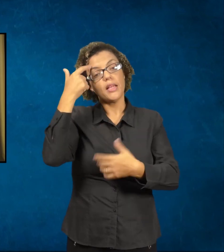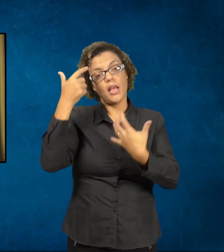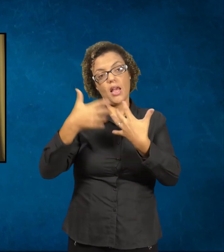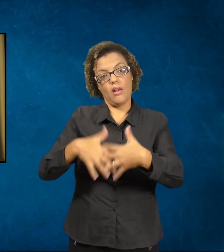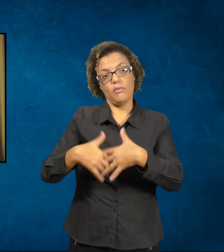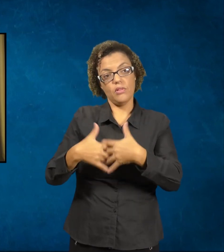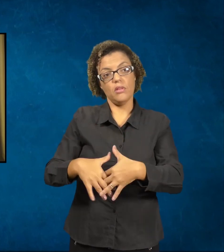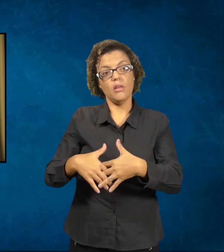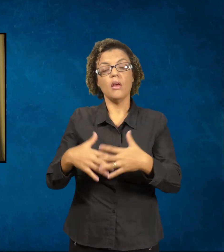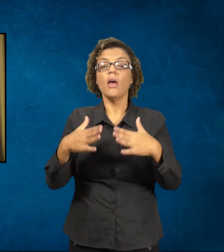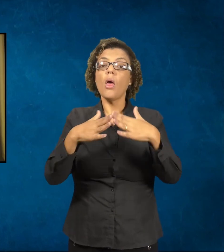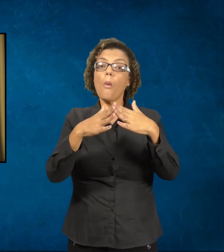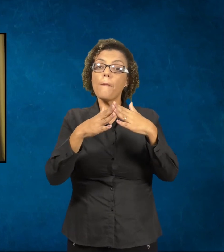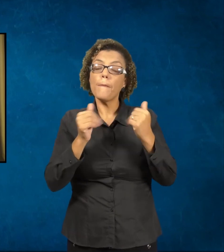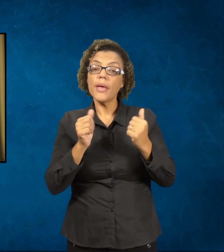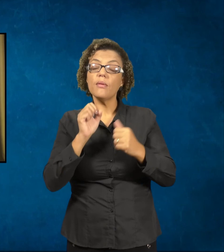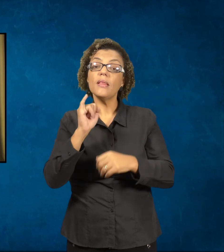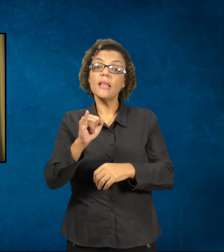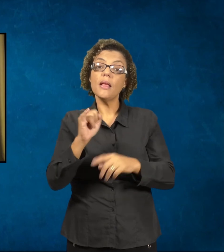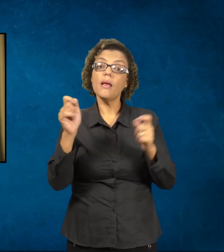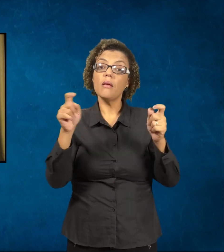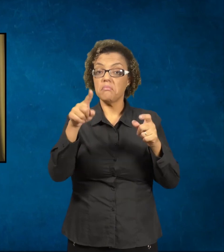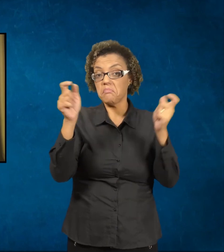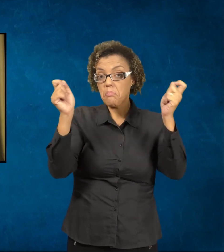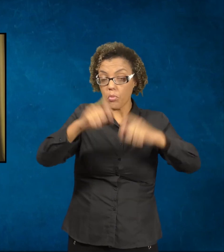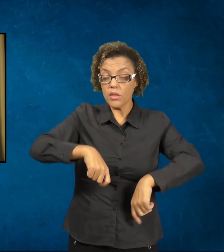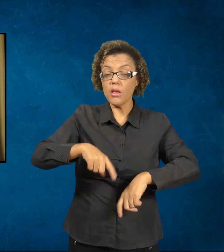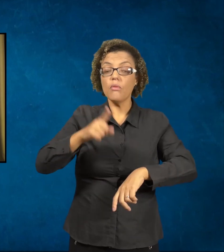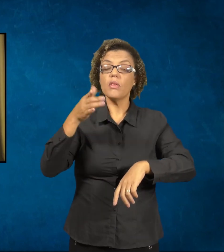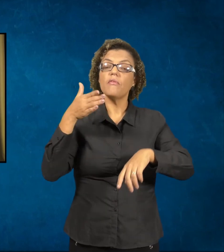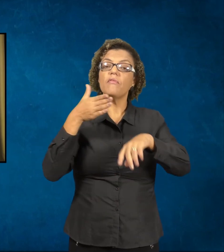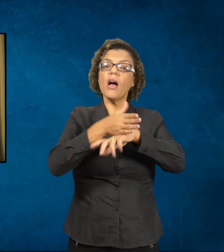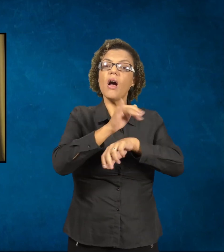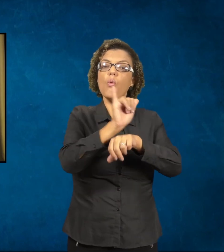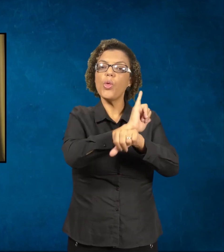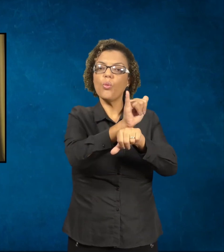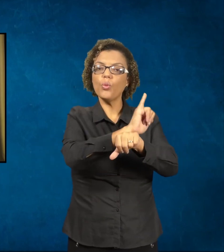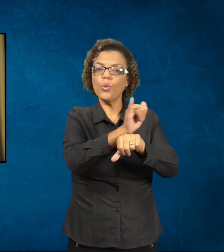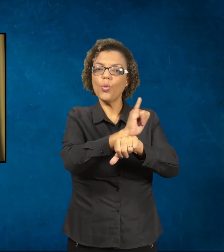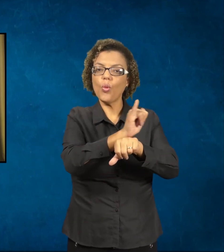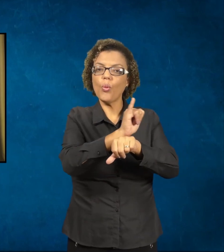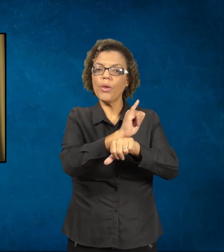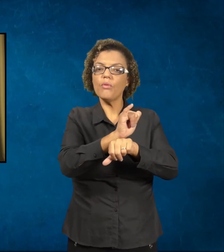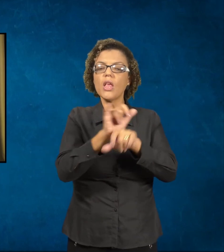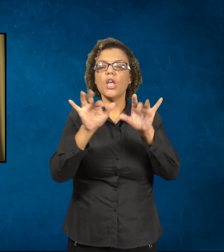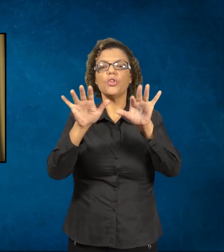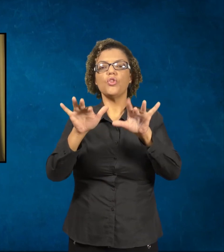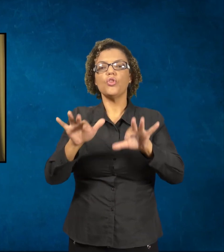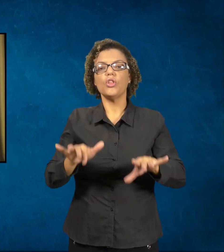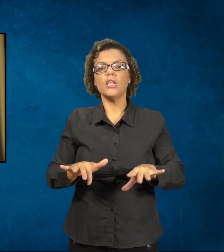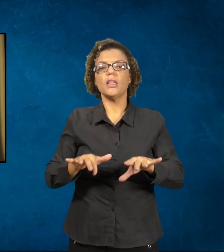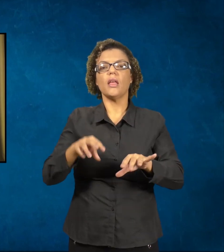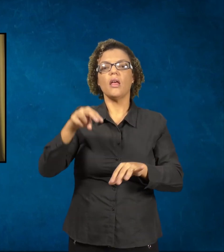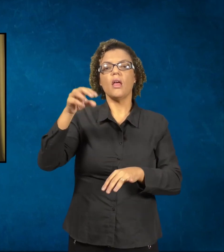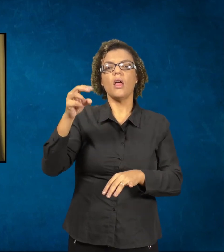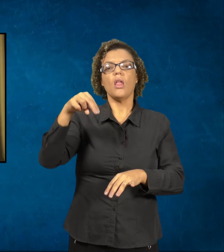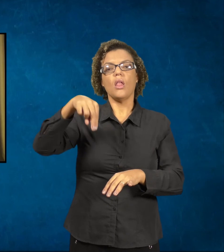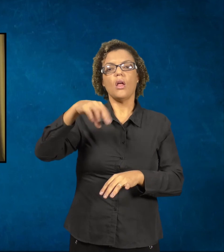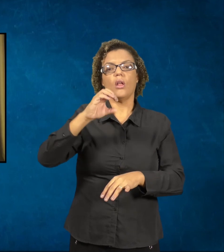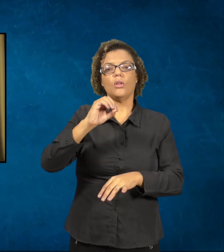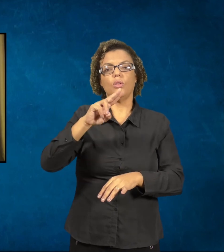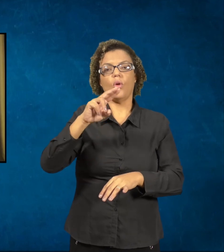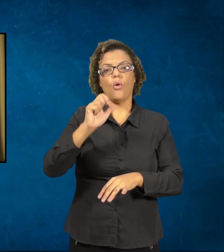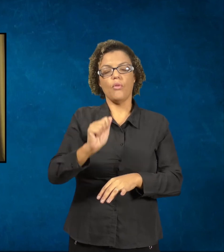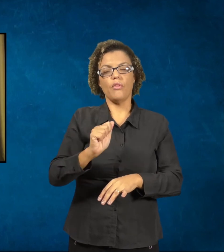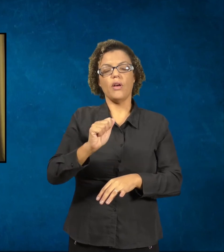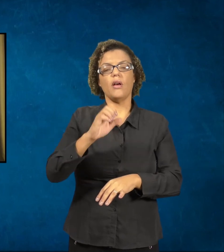se possível, vá ao YouTube, basta digitar Nova Acrópole no YouTube, você vai achar muitas palestras, e assista, em particular, a